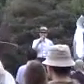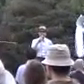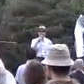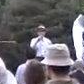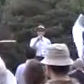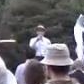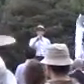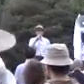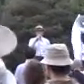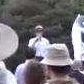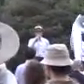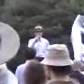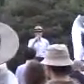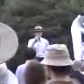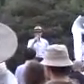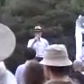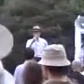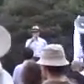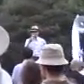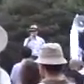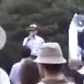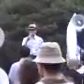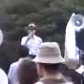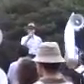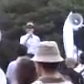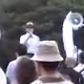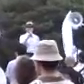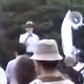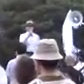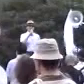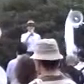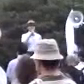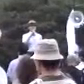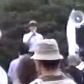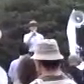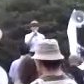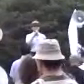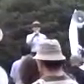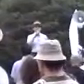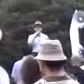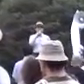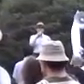といいまして、ここでこういう抗議をしています。皆さんぜひ